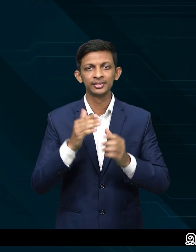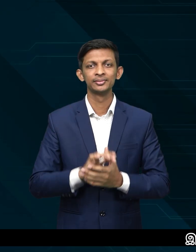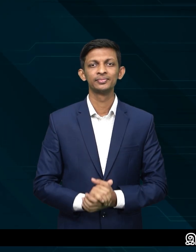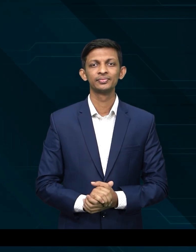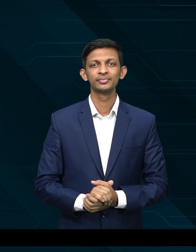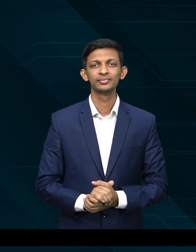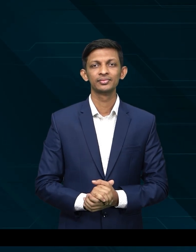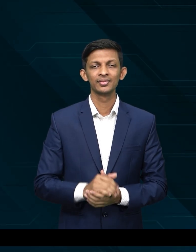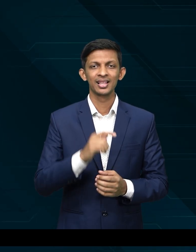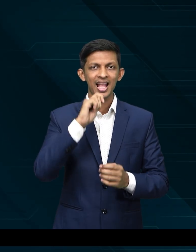டக்டைல்,